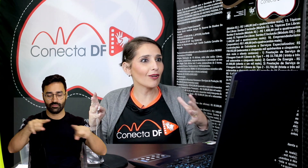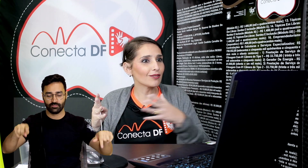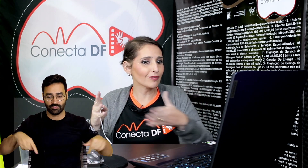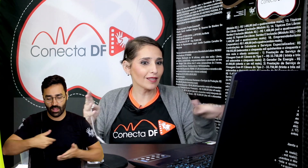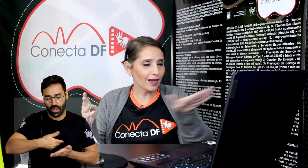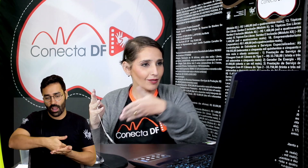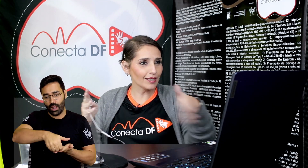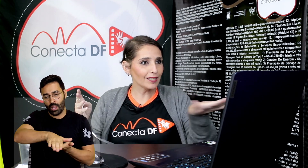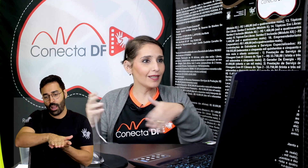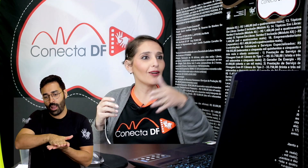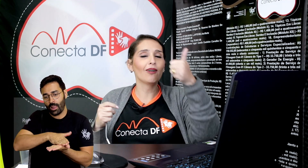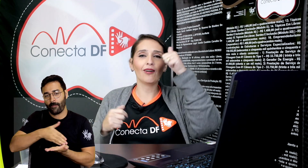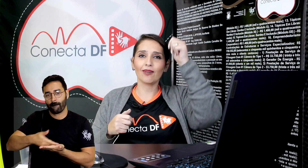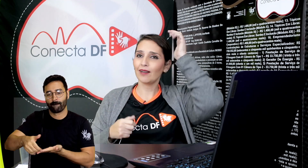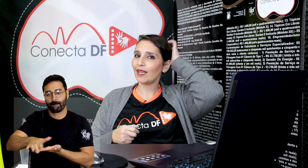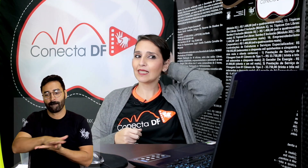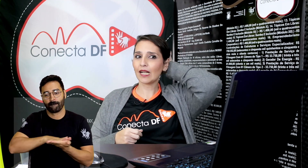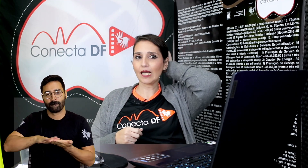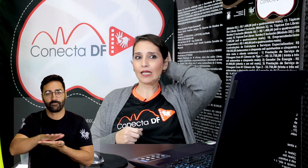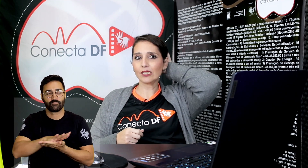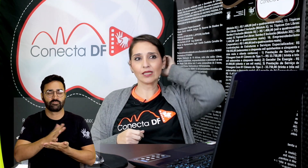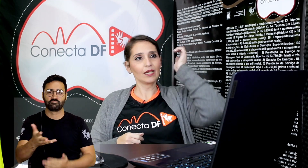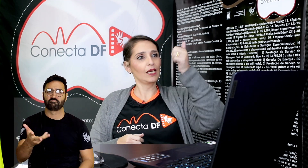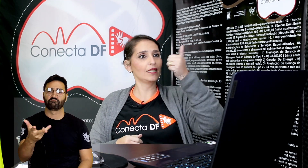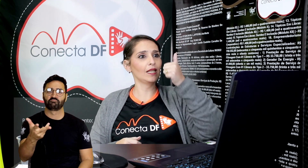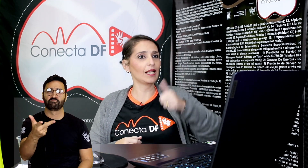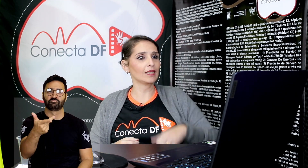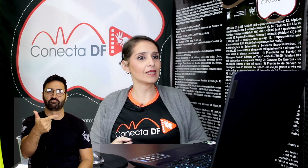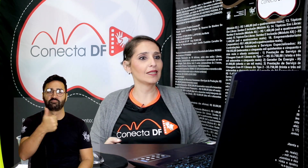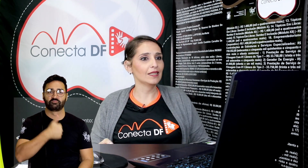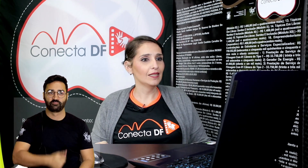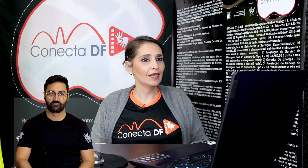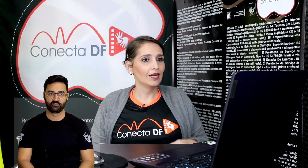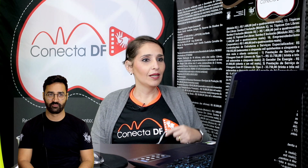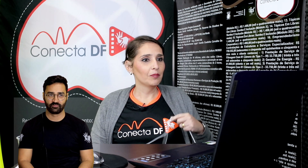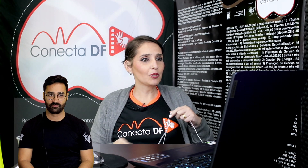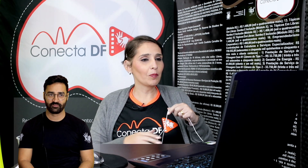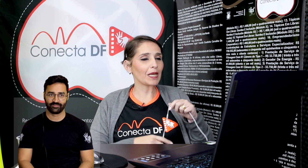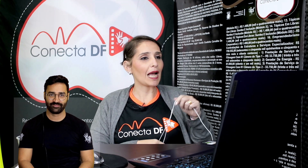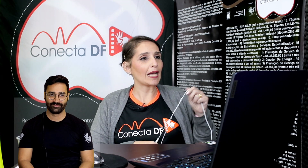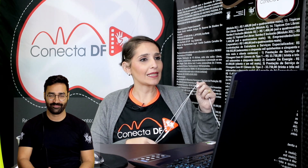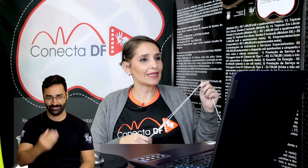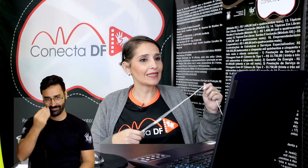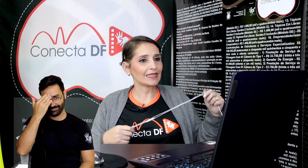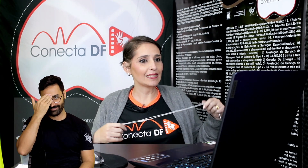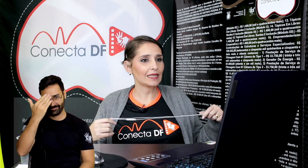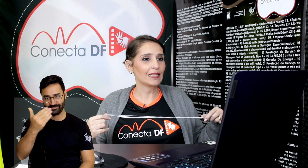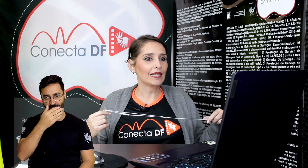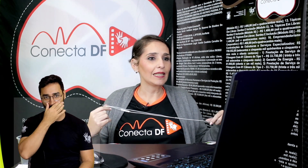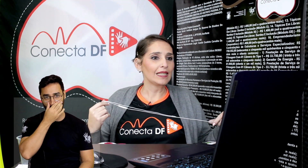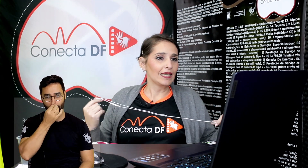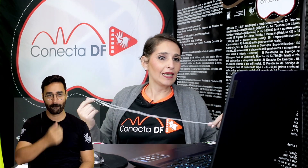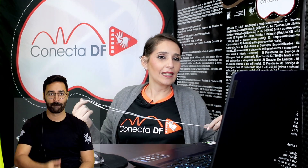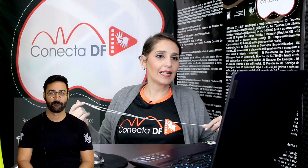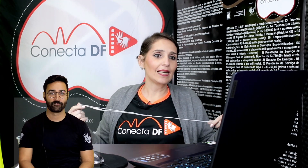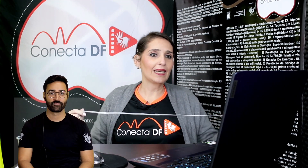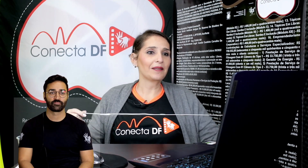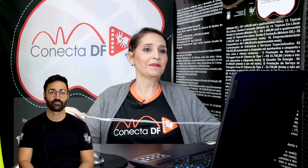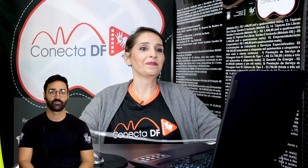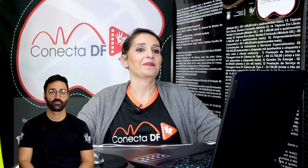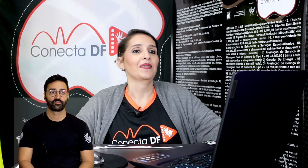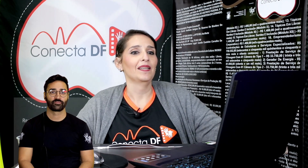no negócio untado ali, ó, excelente, excelente. Muito obrigada.